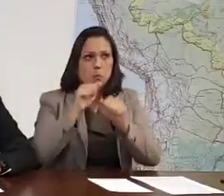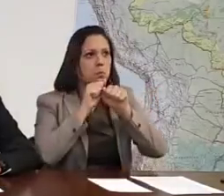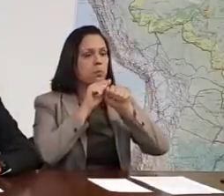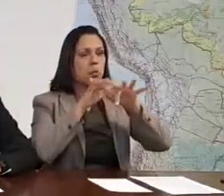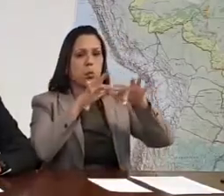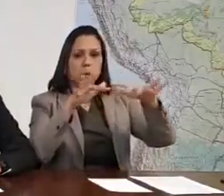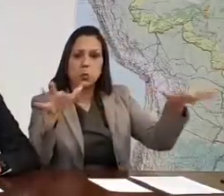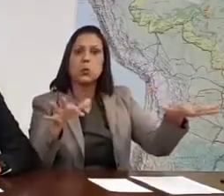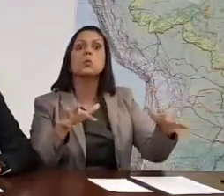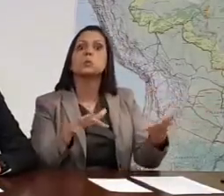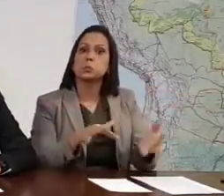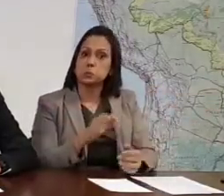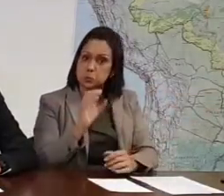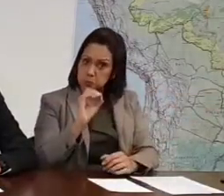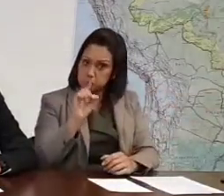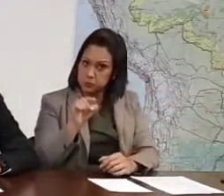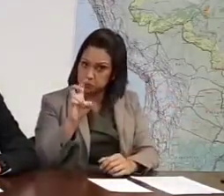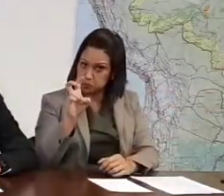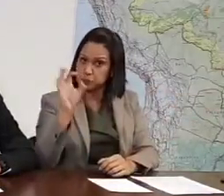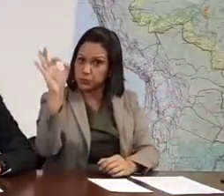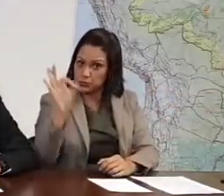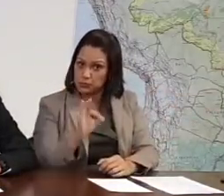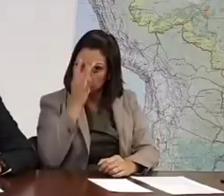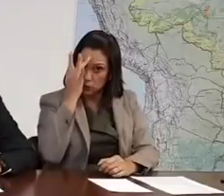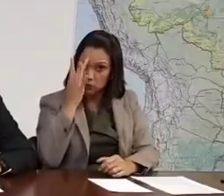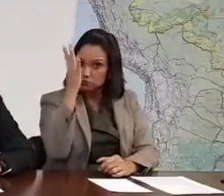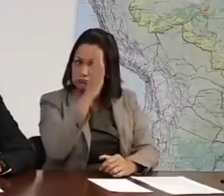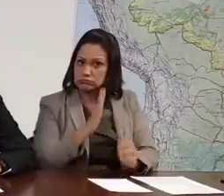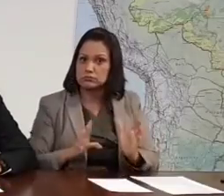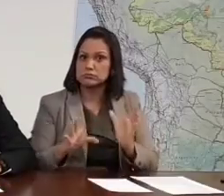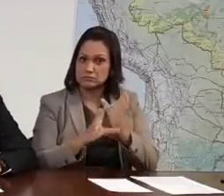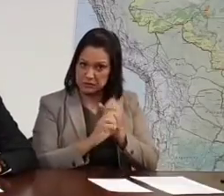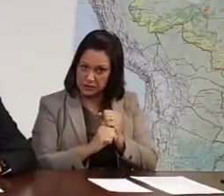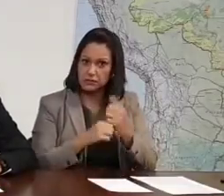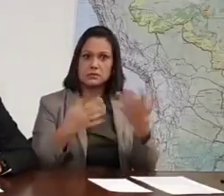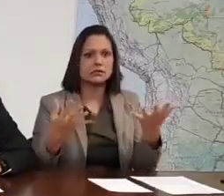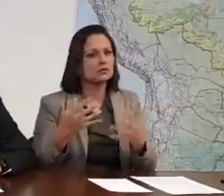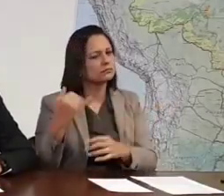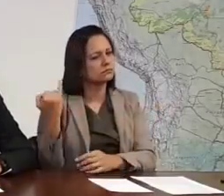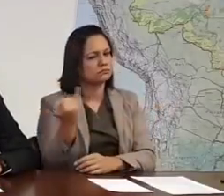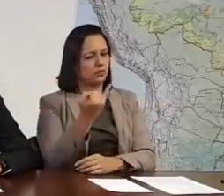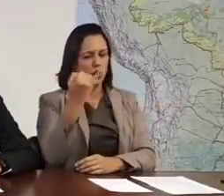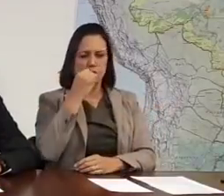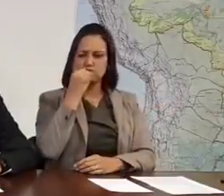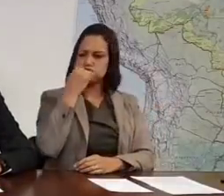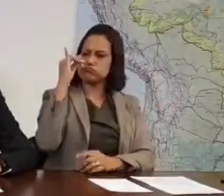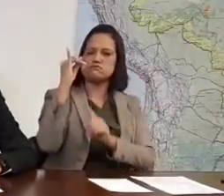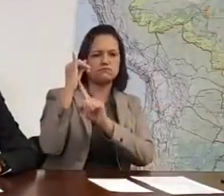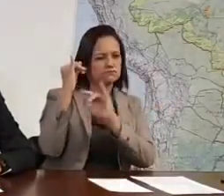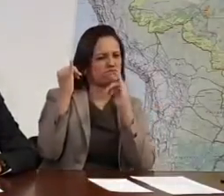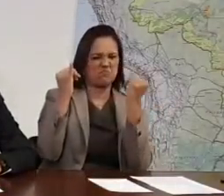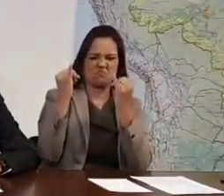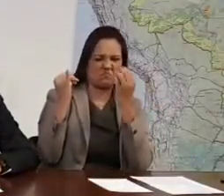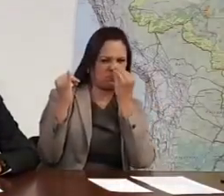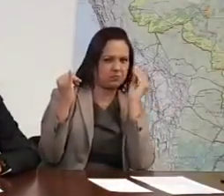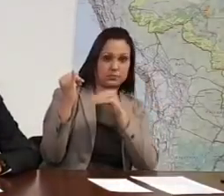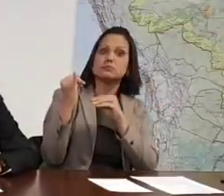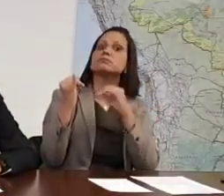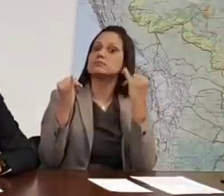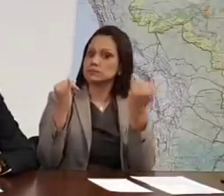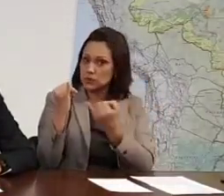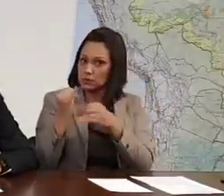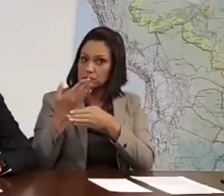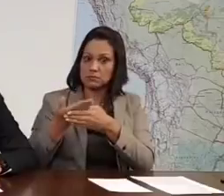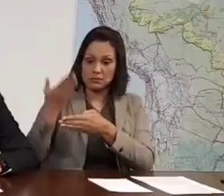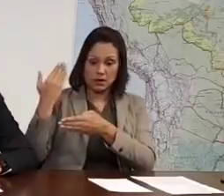Quase 0,5% da população brasileira. Então, é muito bem-vinda. Energia nunca é demais, muito pelo contrário. Nos últimos anos tivemos